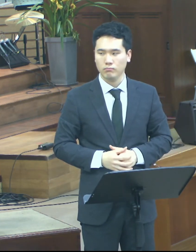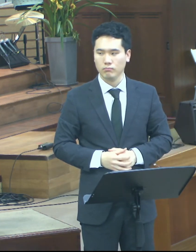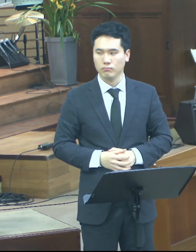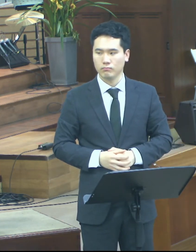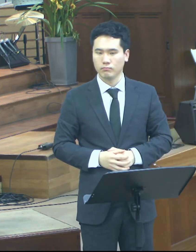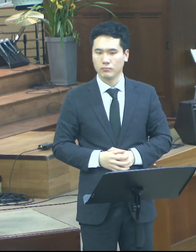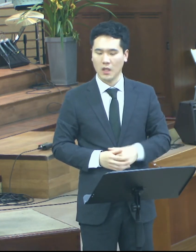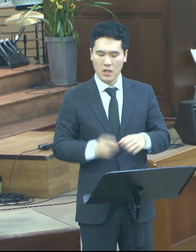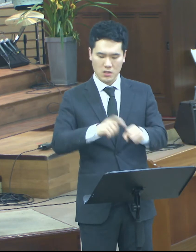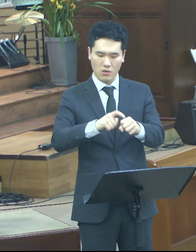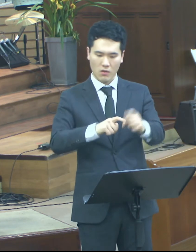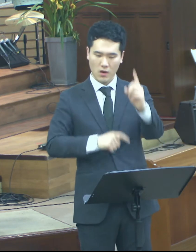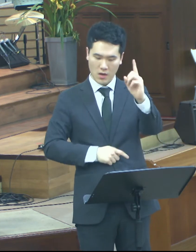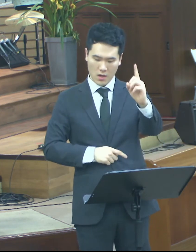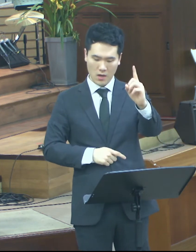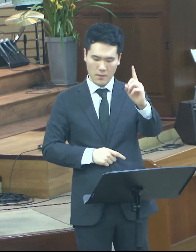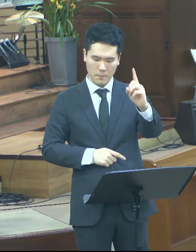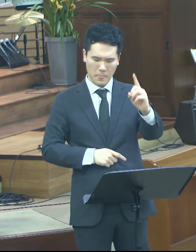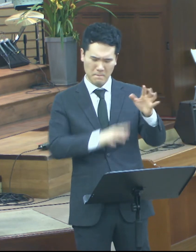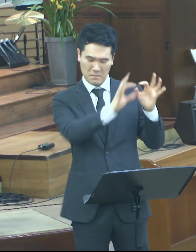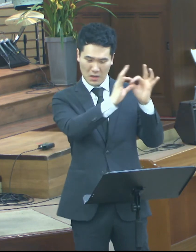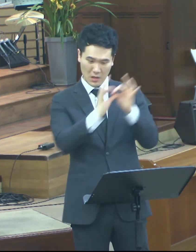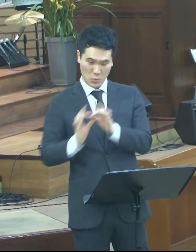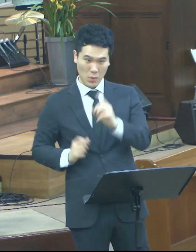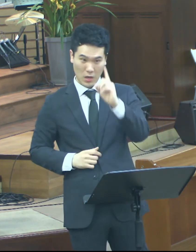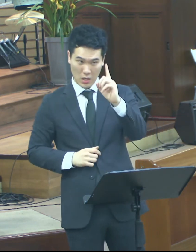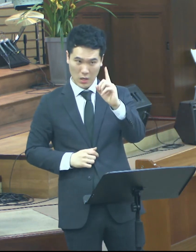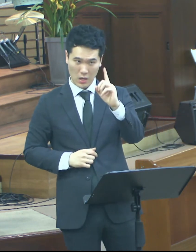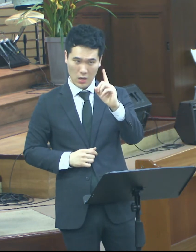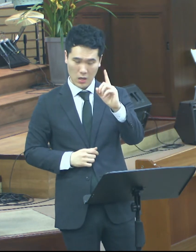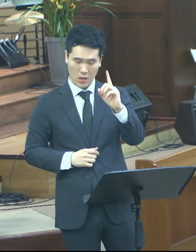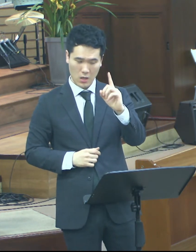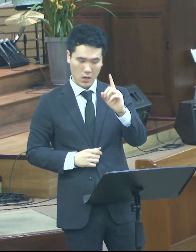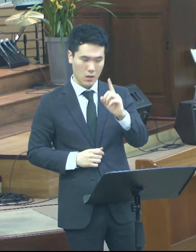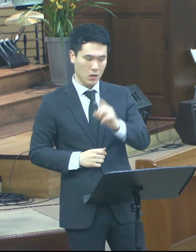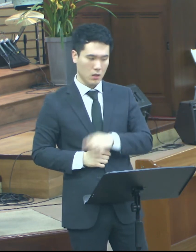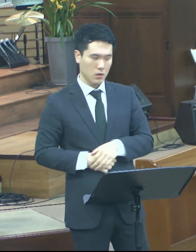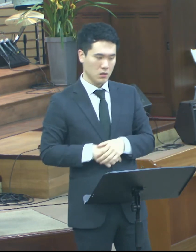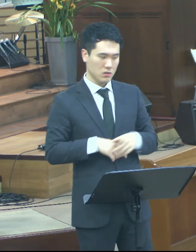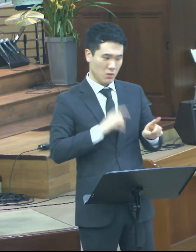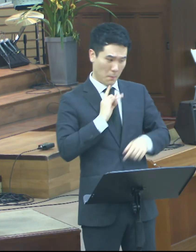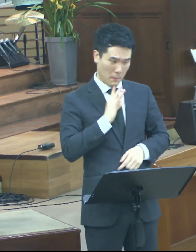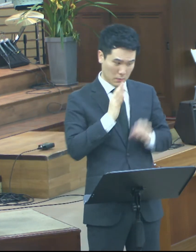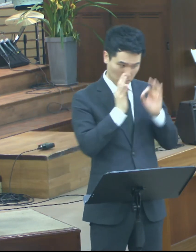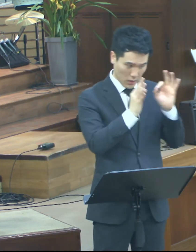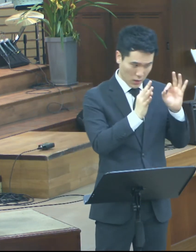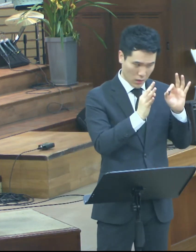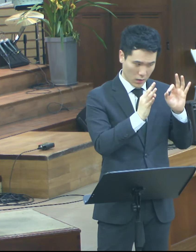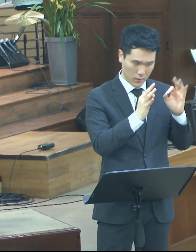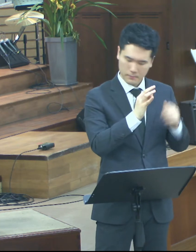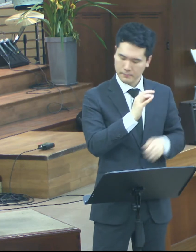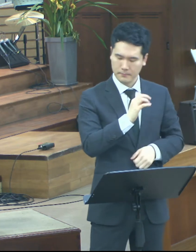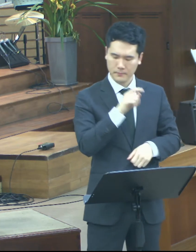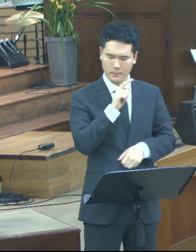떡 한 개가 계속 한 개냐? 그렇게만 보냐? 그거는 제대로 못 보는 거다라고 말씀을